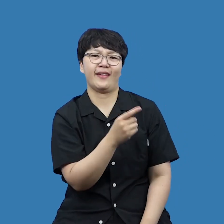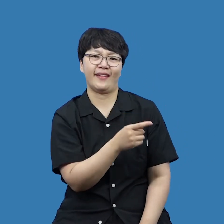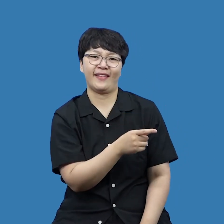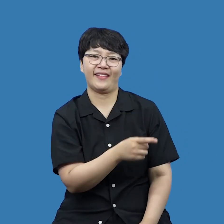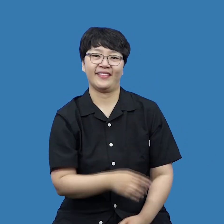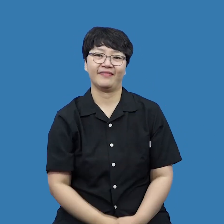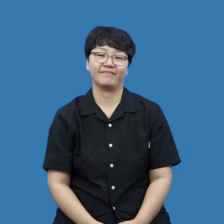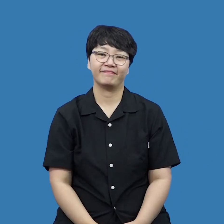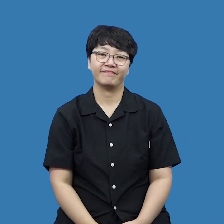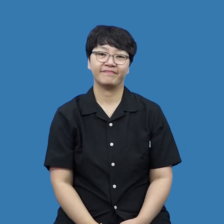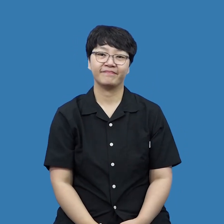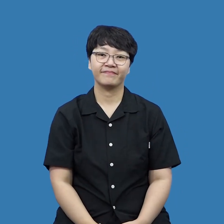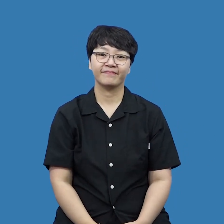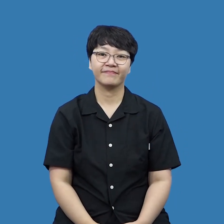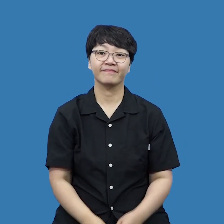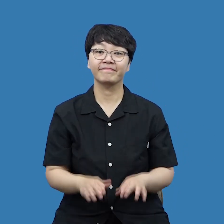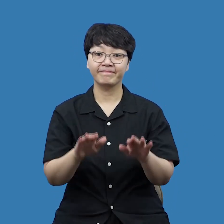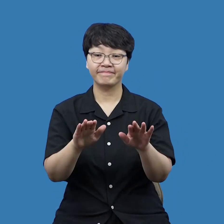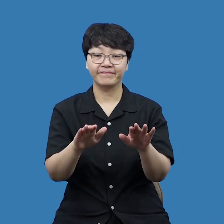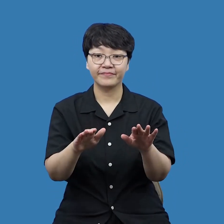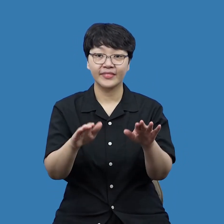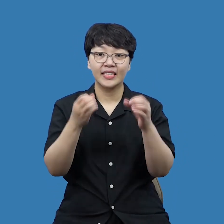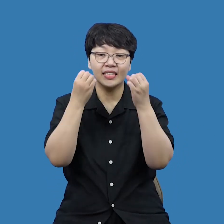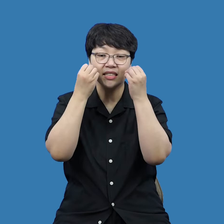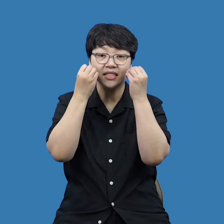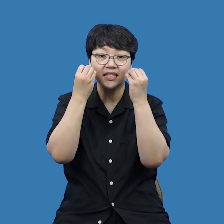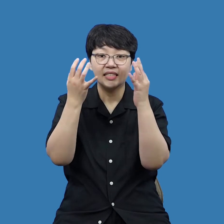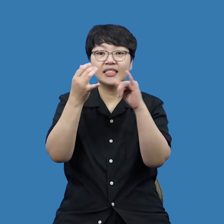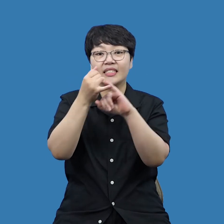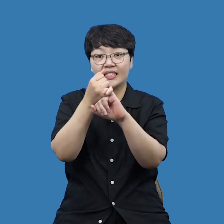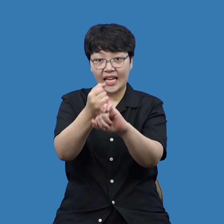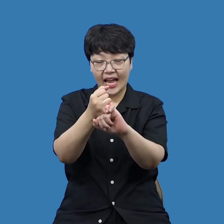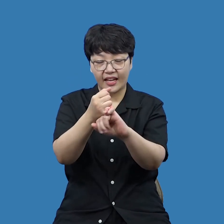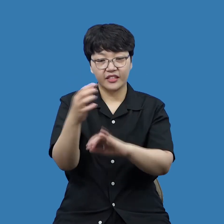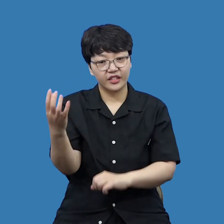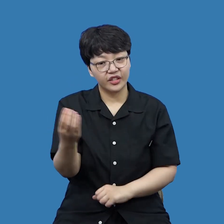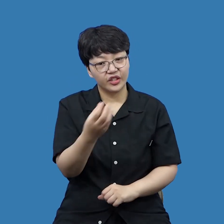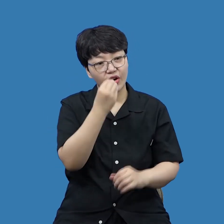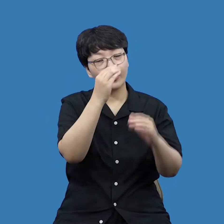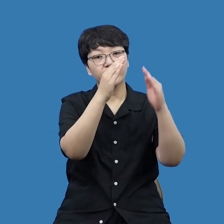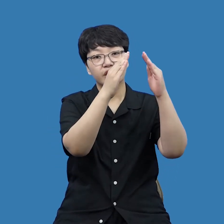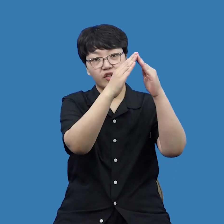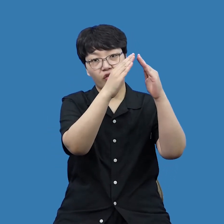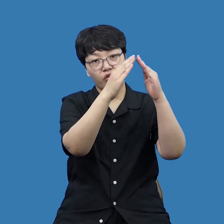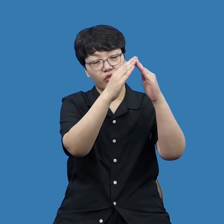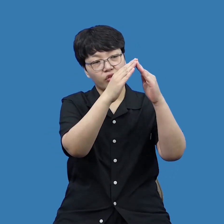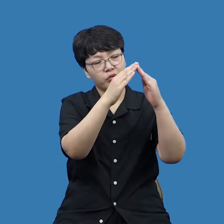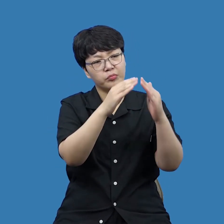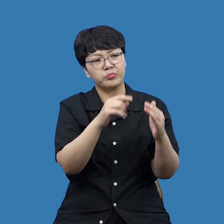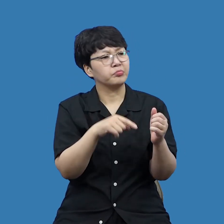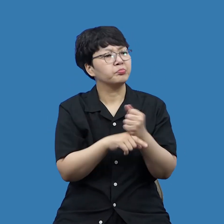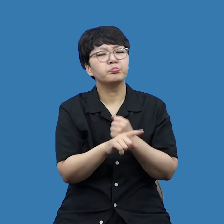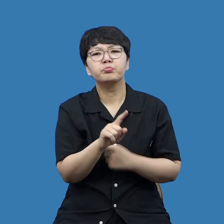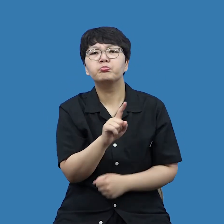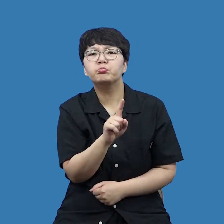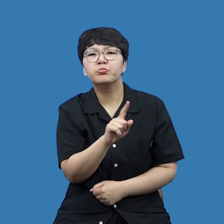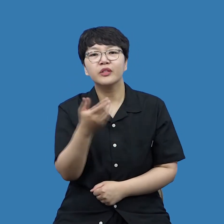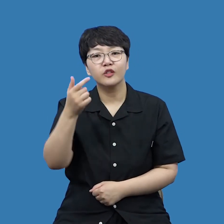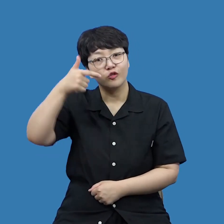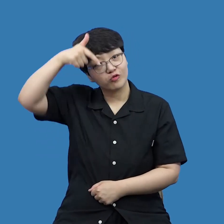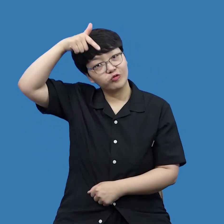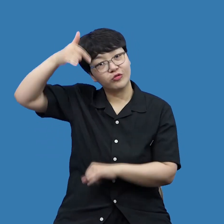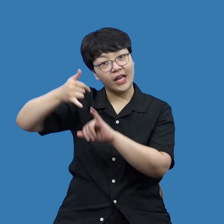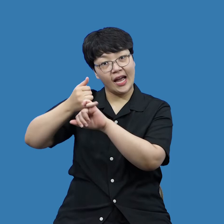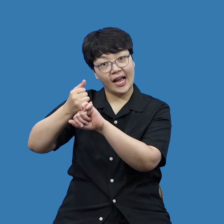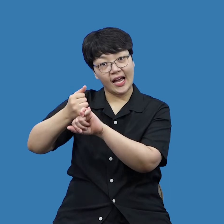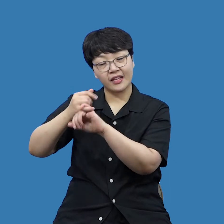물론 신약 성경에 와서 이 성전이라는 개념은 신학적으로 발전하게 됩니다. 구약에서는